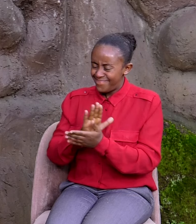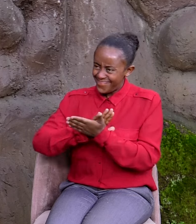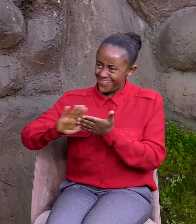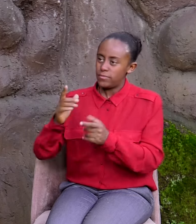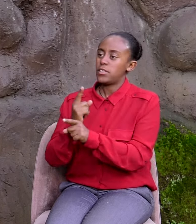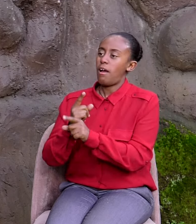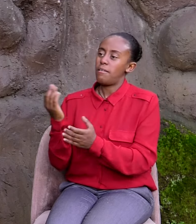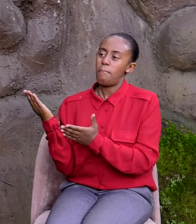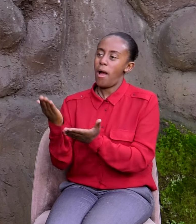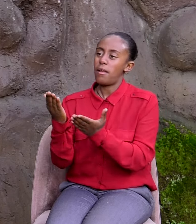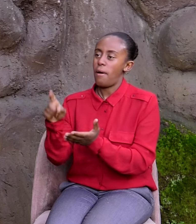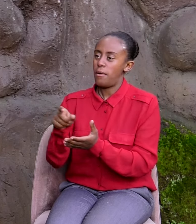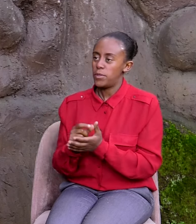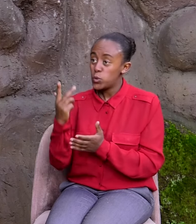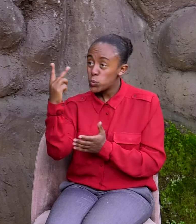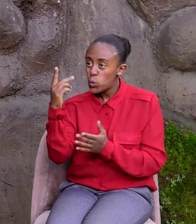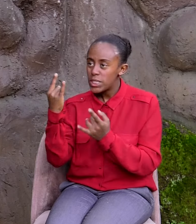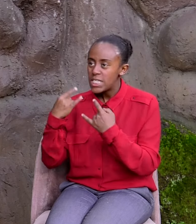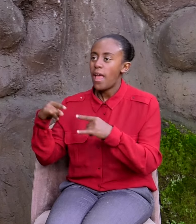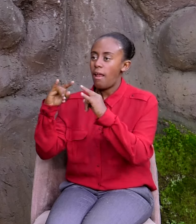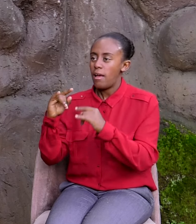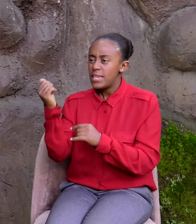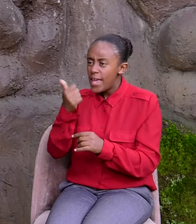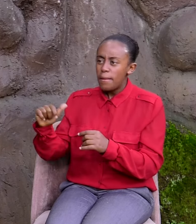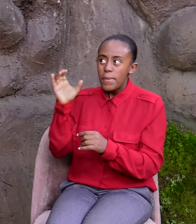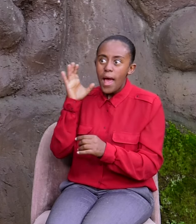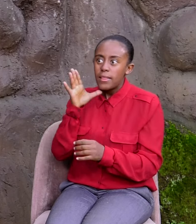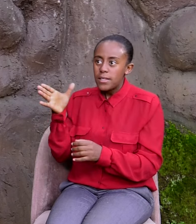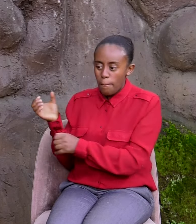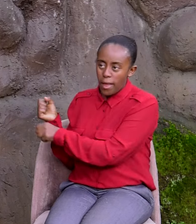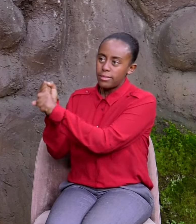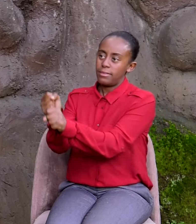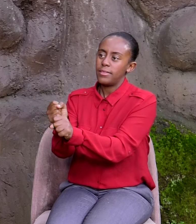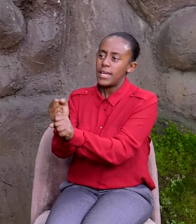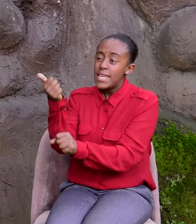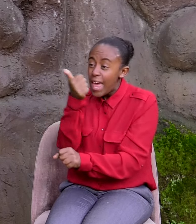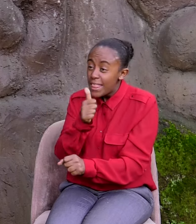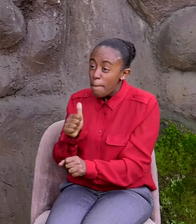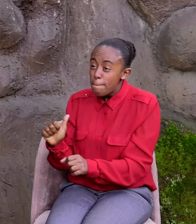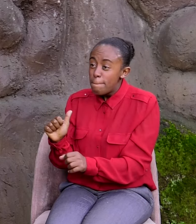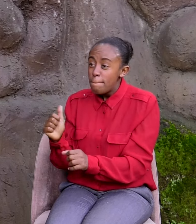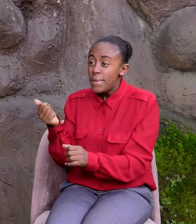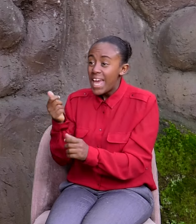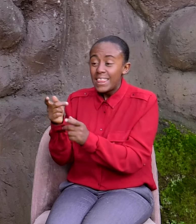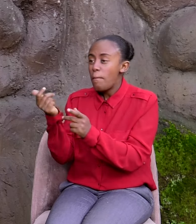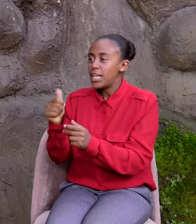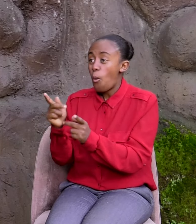አለብህ። ሶስት ዜና የትም ያልተሰማ ታመጣለህ ማለት ነው። የትም ያልተሰማ ዜና